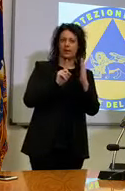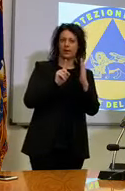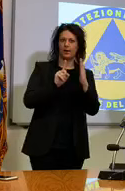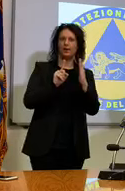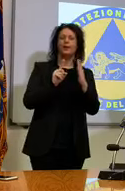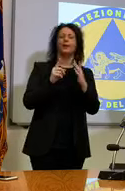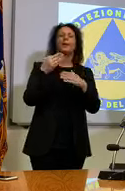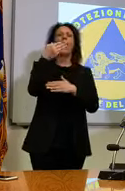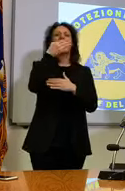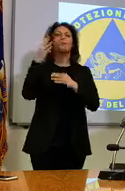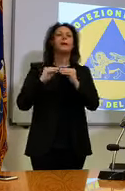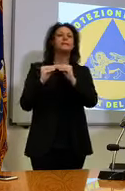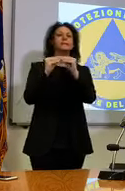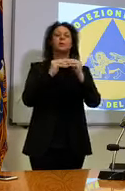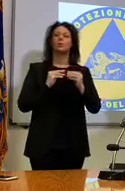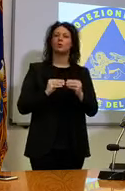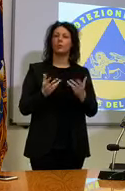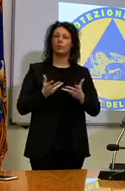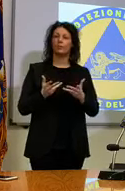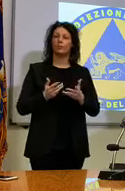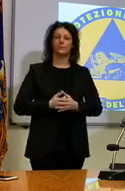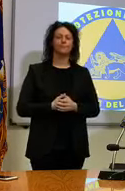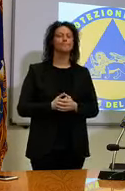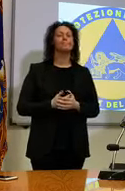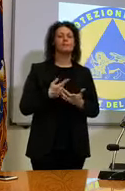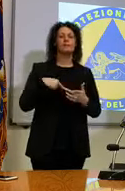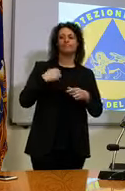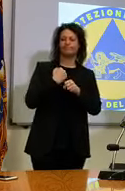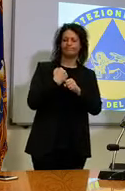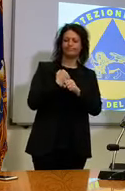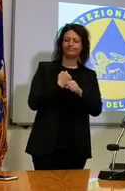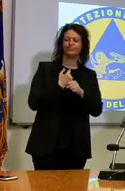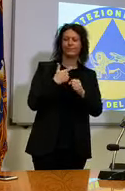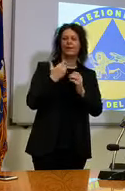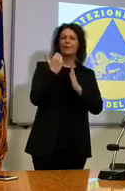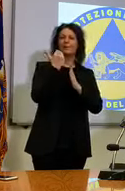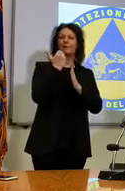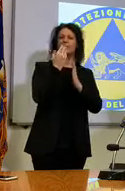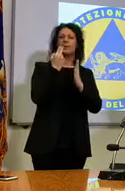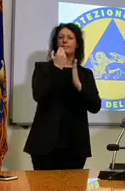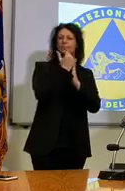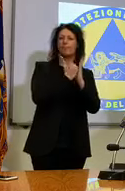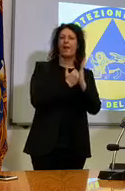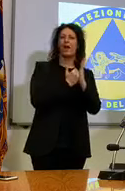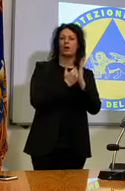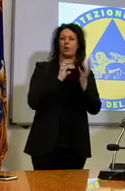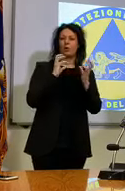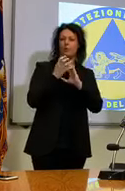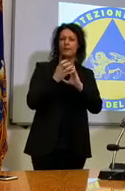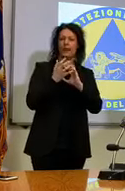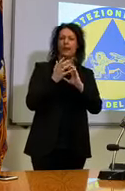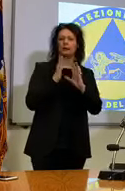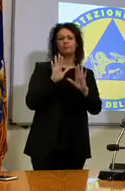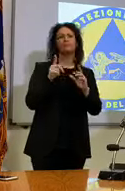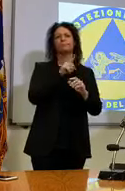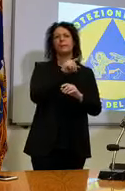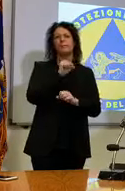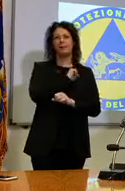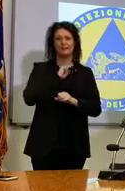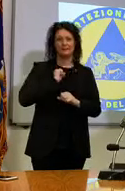Simoro, stiamo lavorando, è un piano complicato che stiamo facendo, abbiate un attimo di pazienza, ma siamo sul pezzo di questa roba